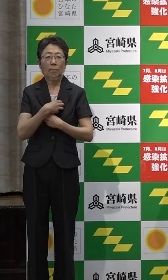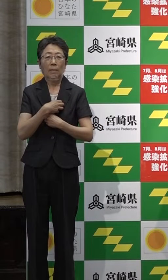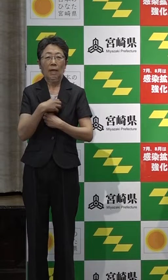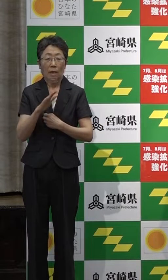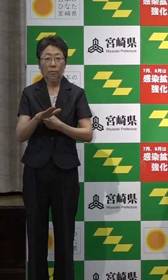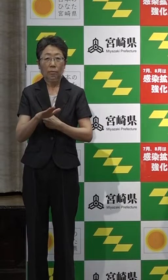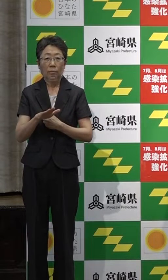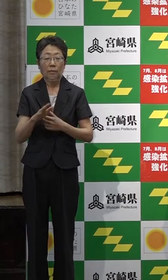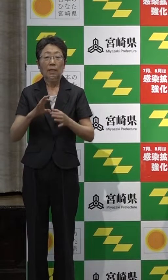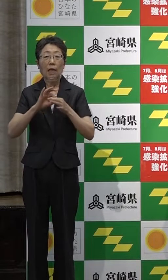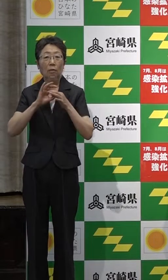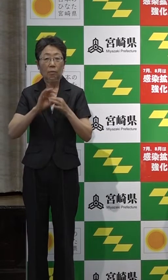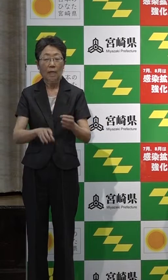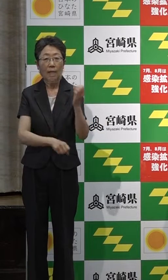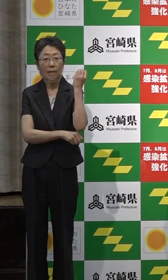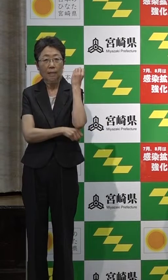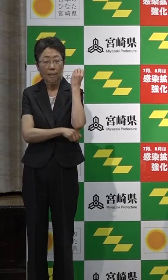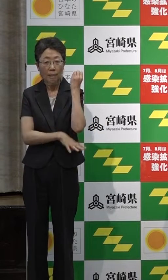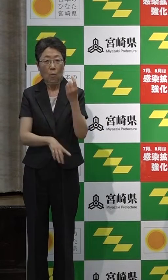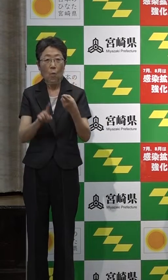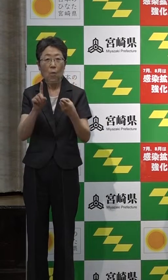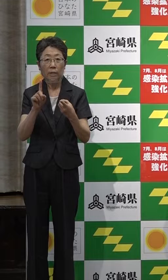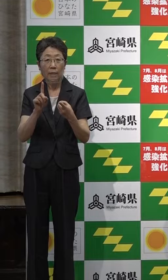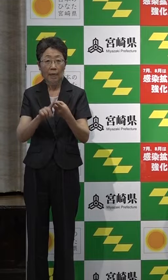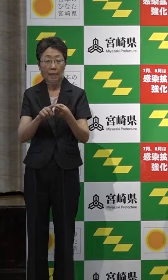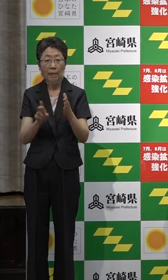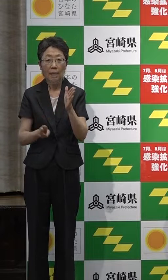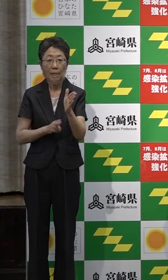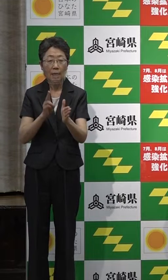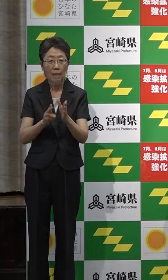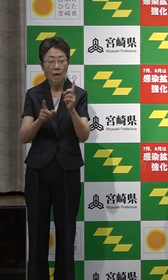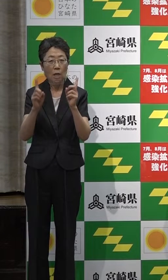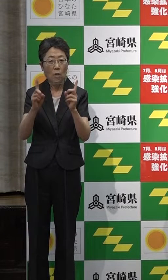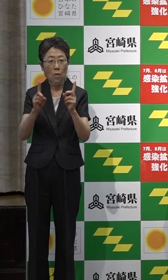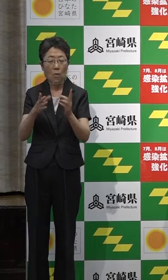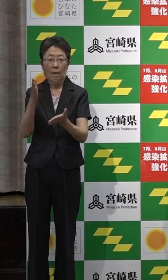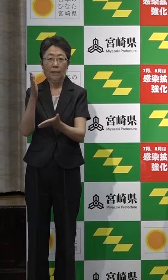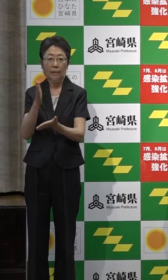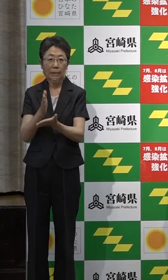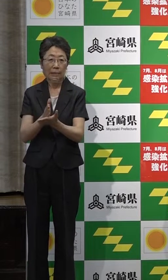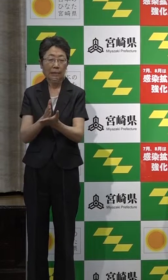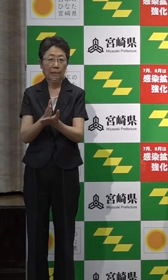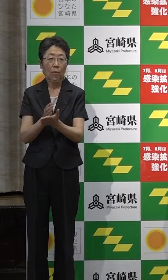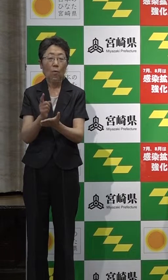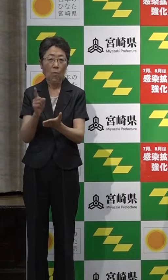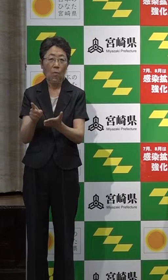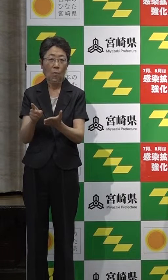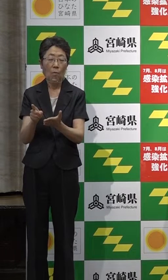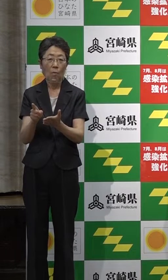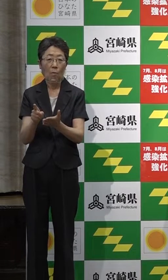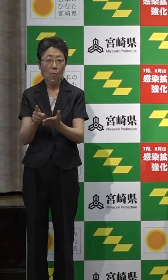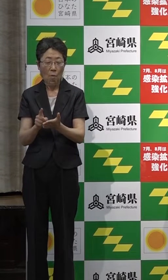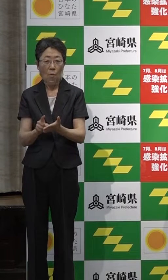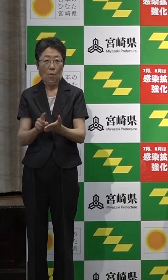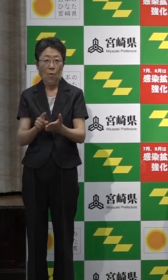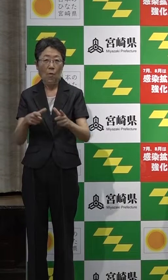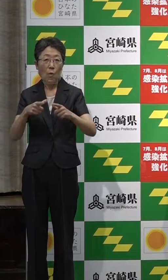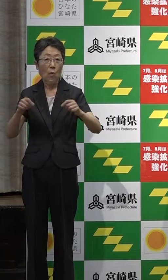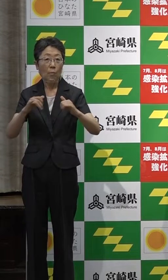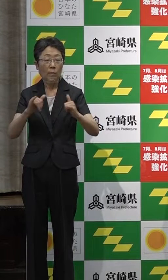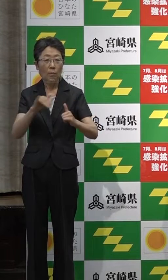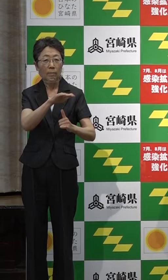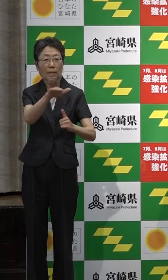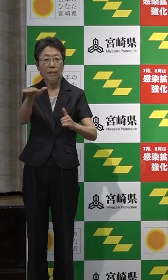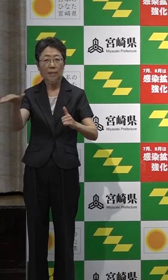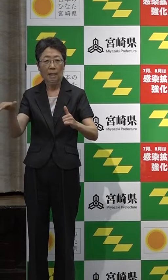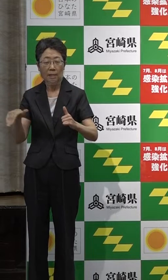行規制は原則中止延期を求めるということで、提言であったり国民向けにメッセージを出しをし